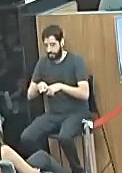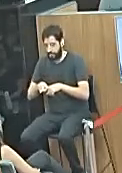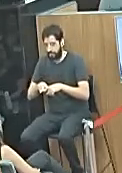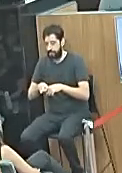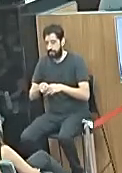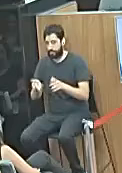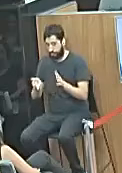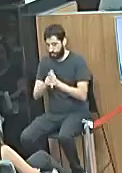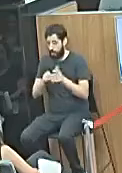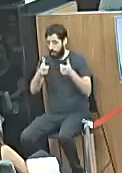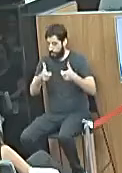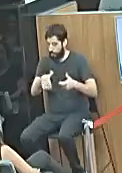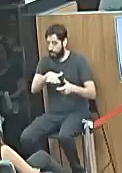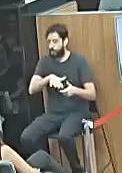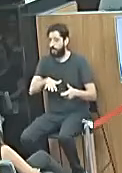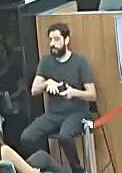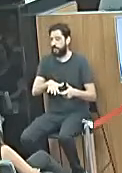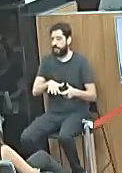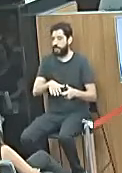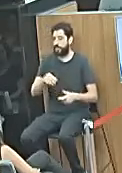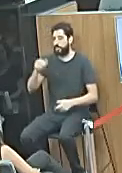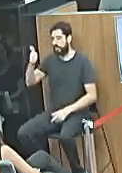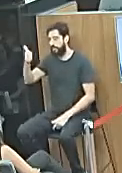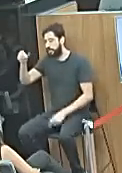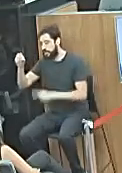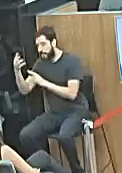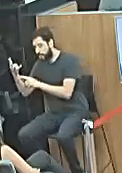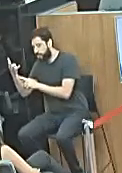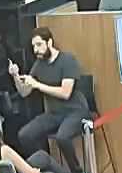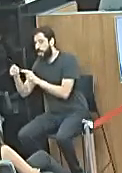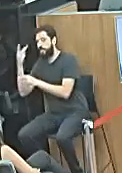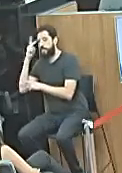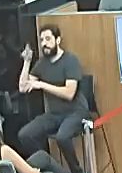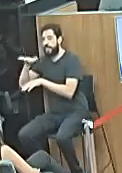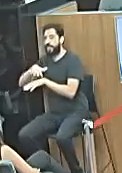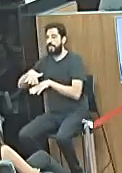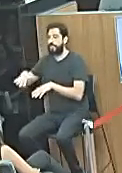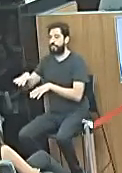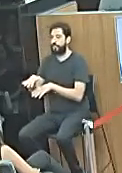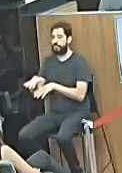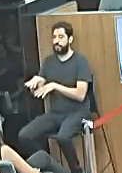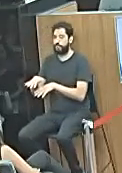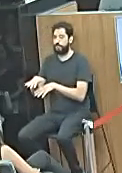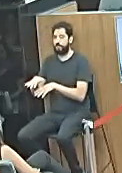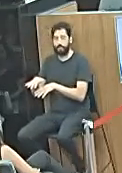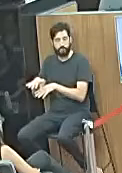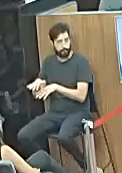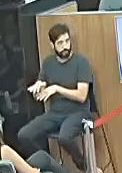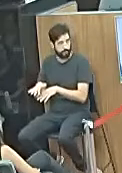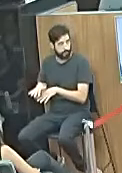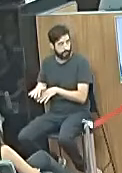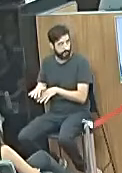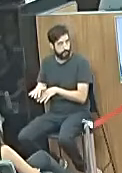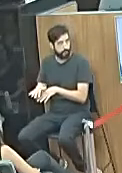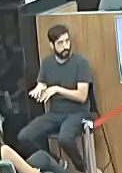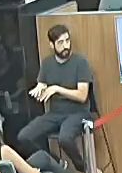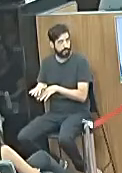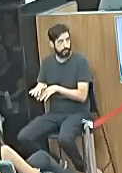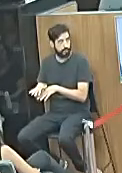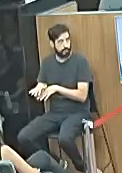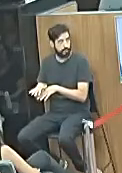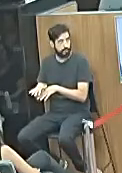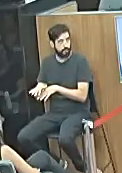140 104 para a região permite permite a quem lê inernet